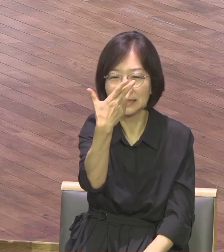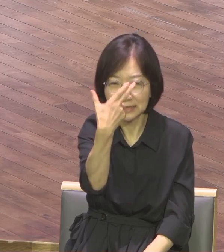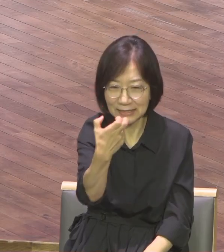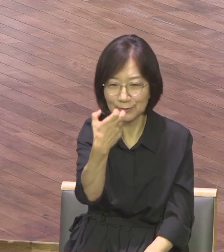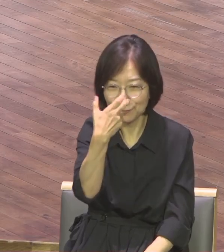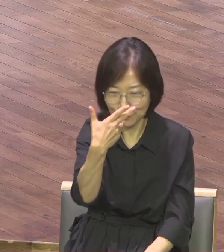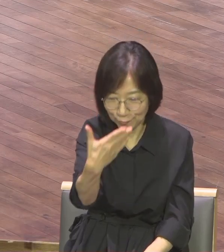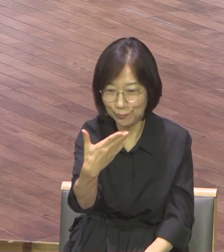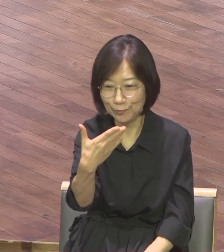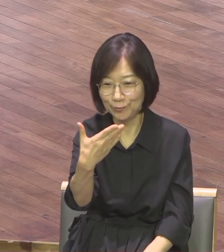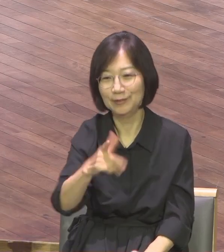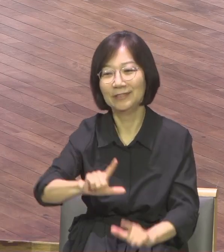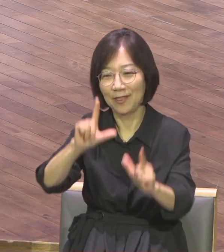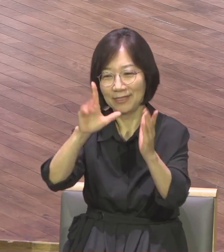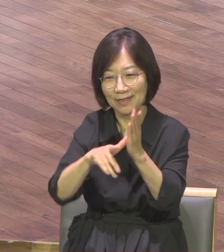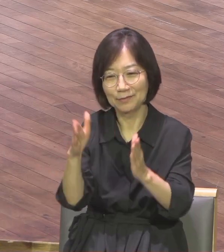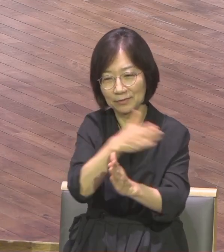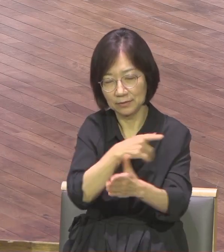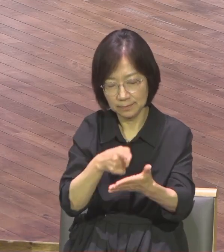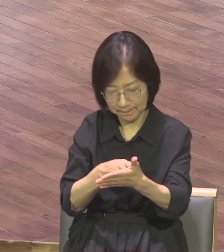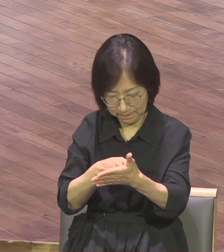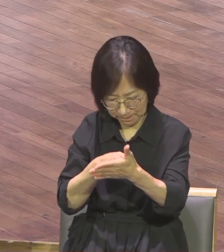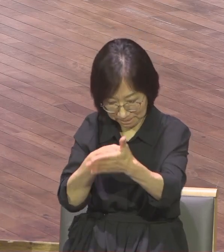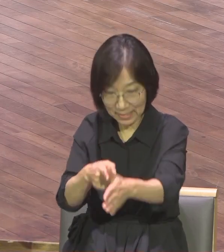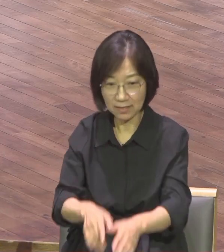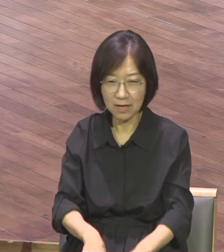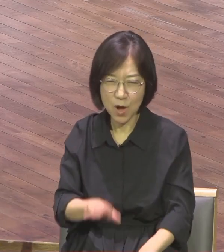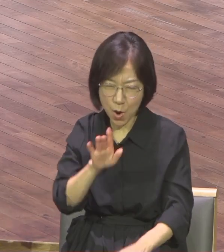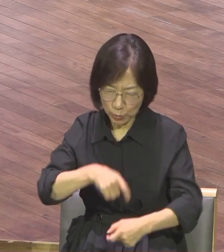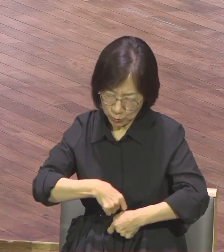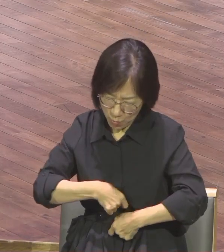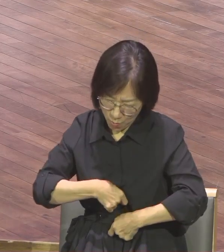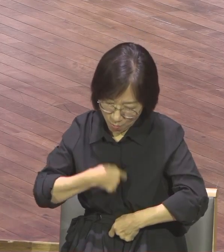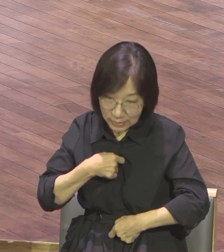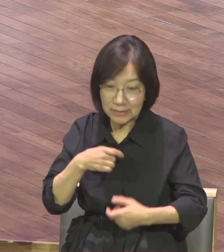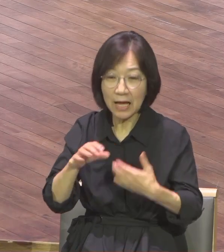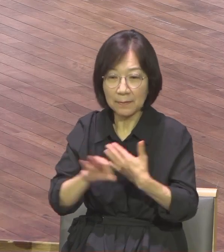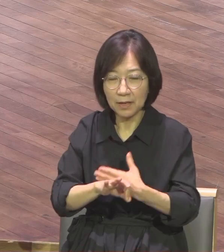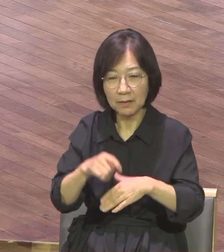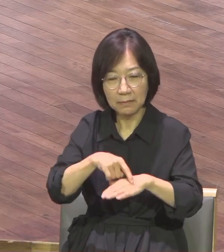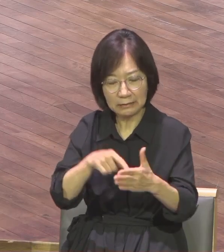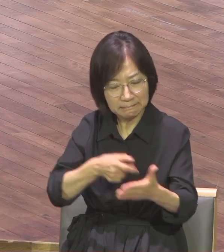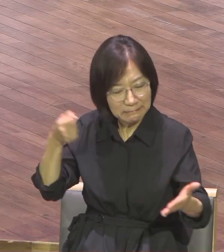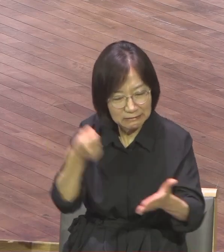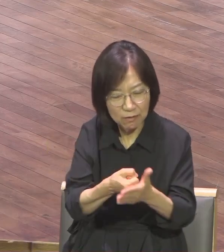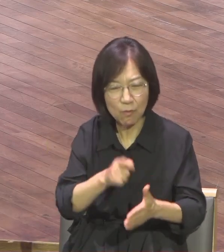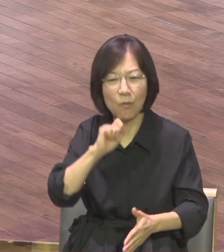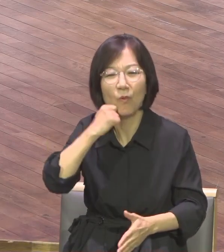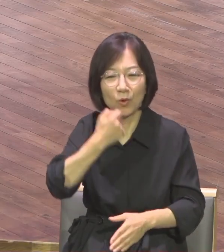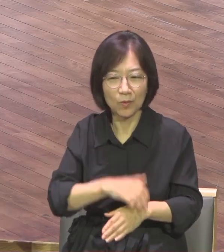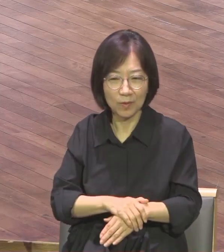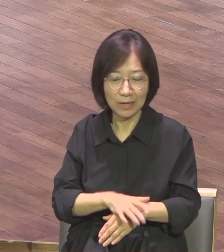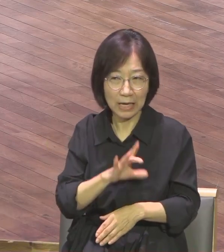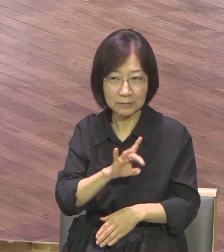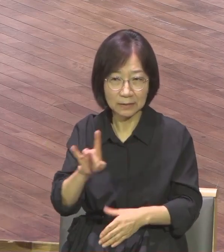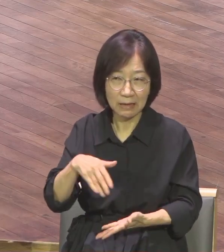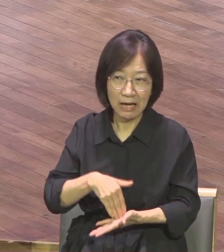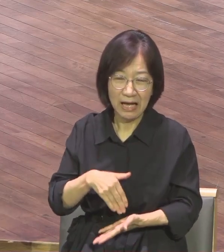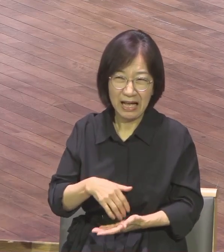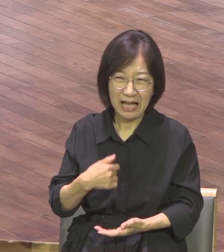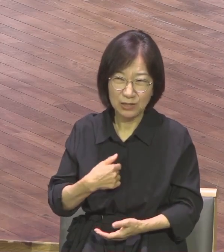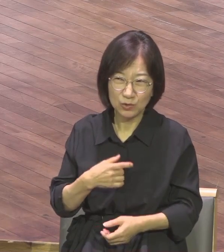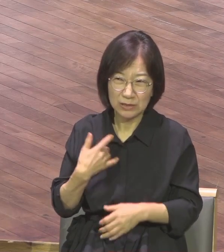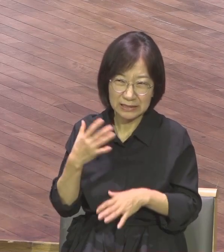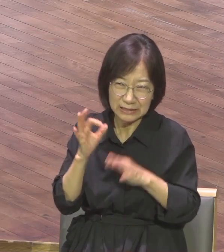주로 결정할 때 힘듭니다. 솔직히 결정을 하고 나면 후회될 때도 많아요. 아이고 걔네가 괜히 한다